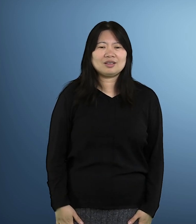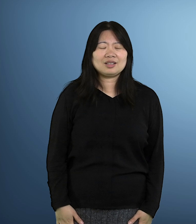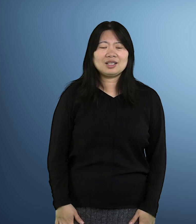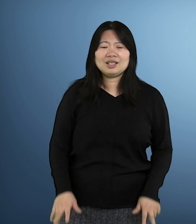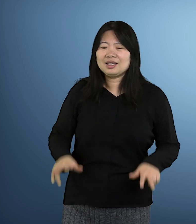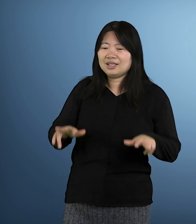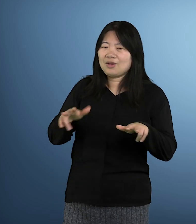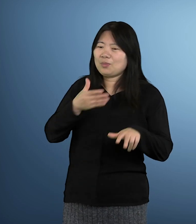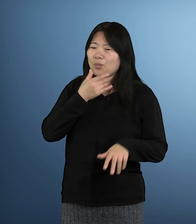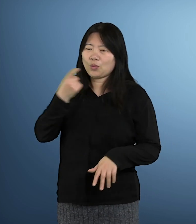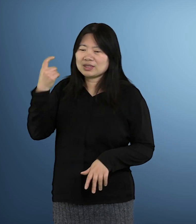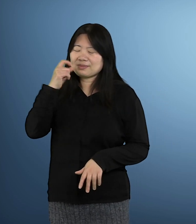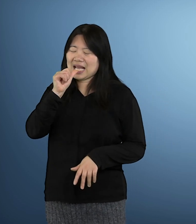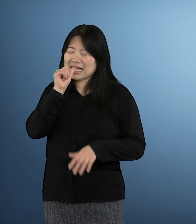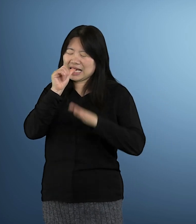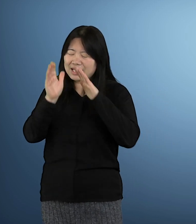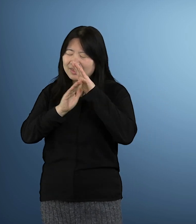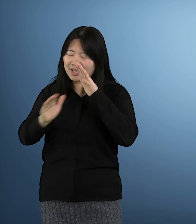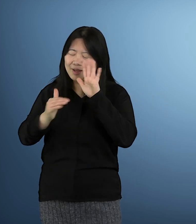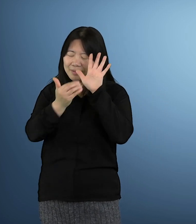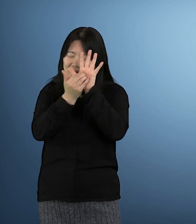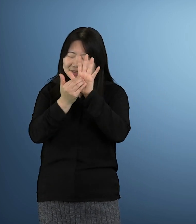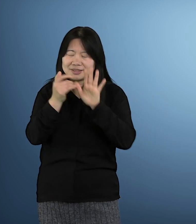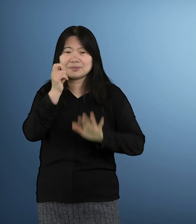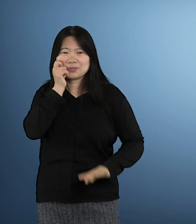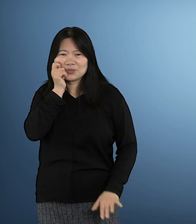복음은 막지 못한다, 그 뜻이에요. 복음의